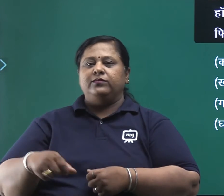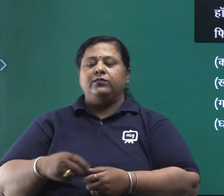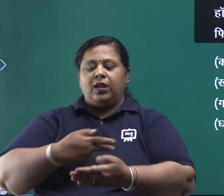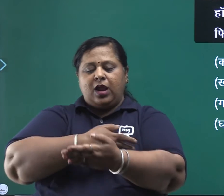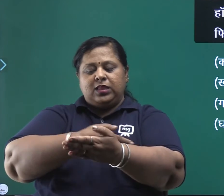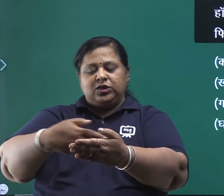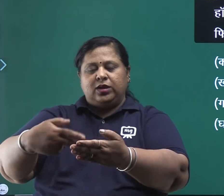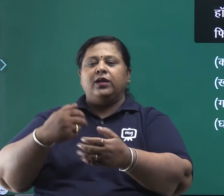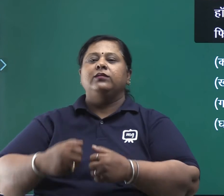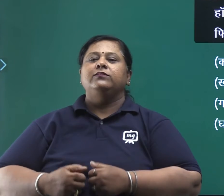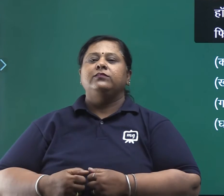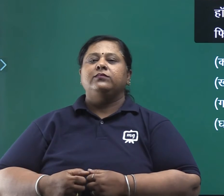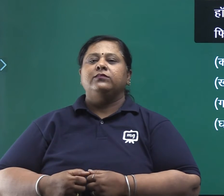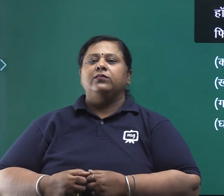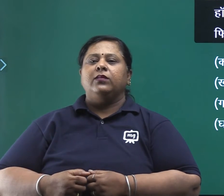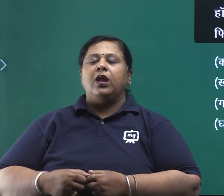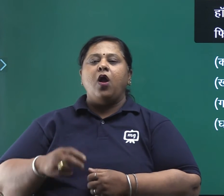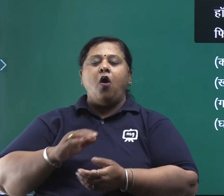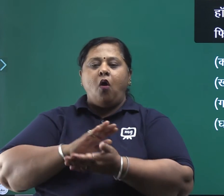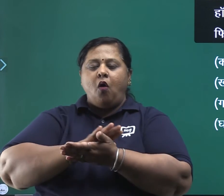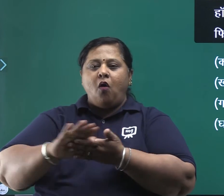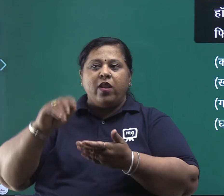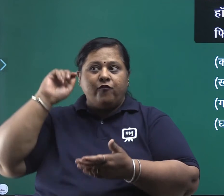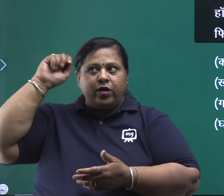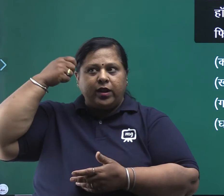अर्देशीर ने हॉलीवुड की